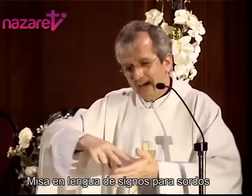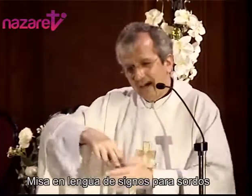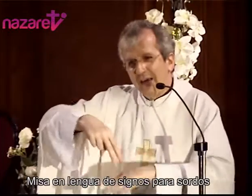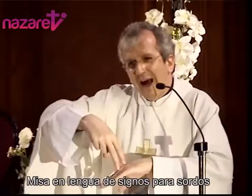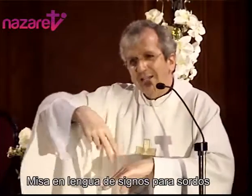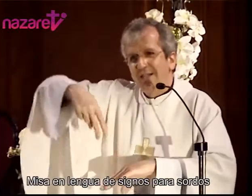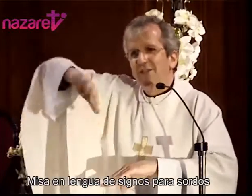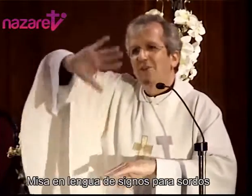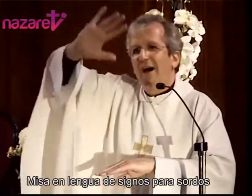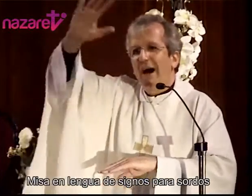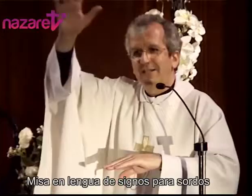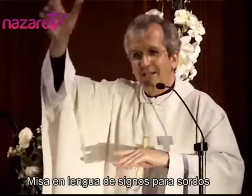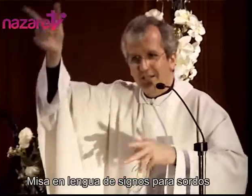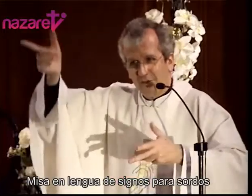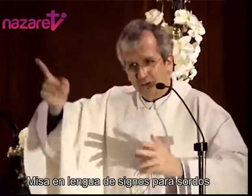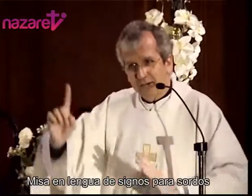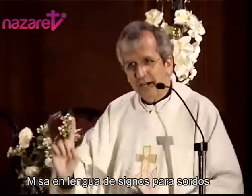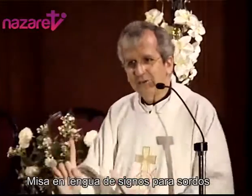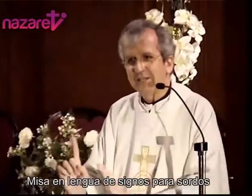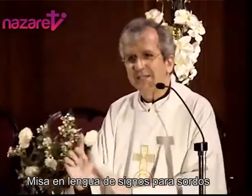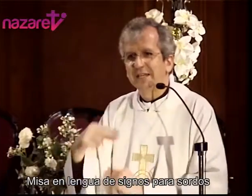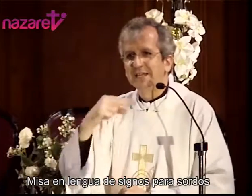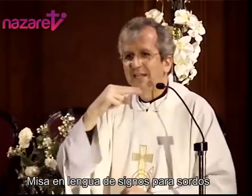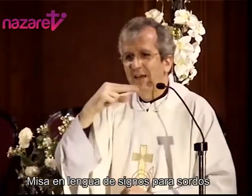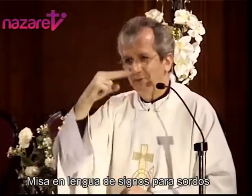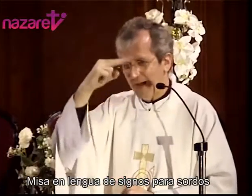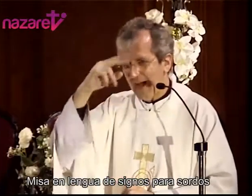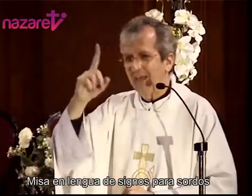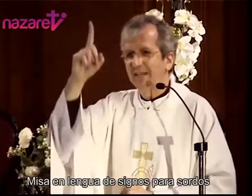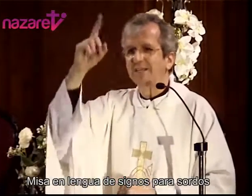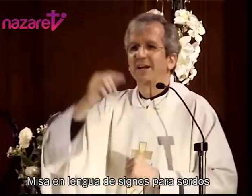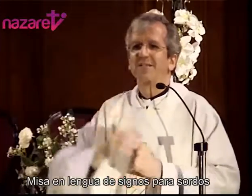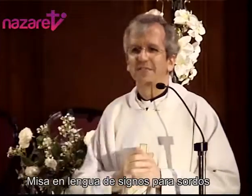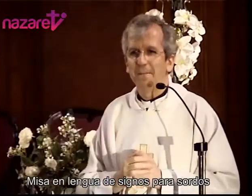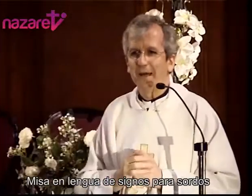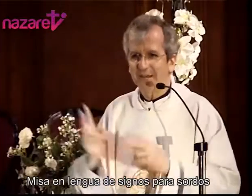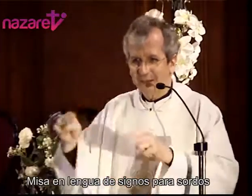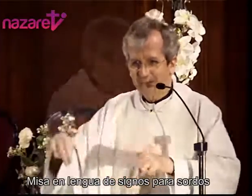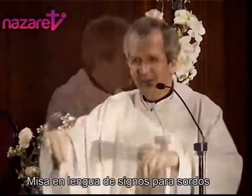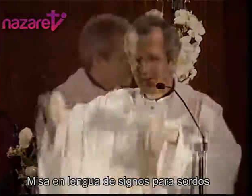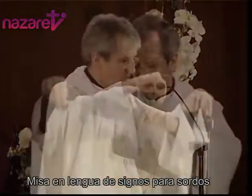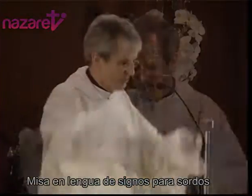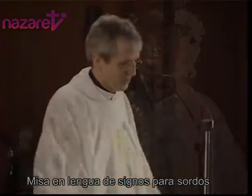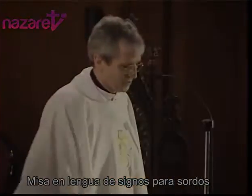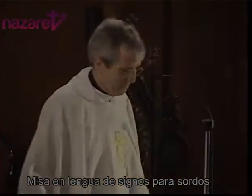que ascendió a los cielos y está sentado a la derecha del Padre. Nos ponemos de pie.